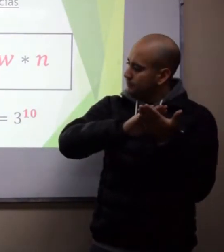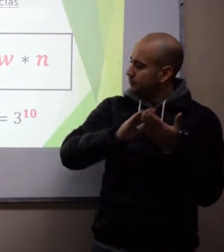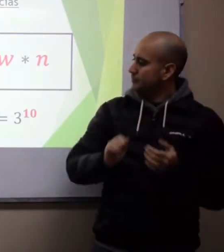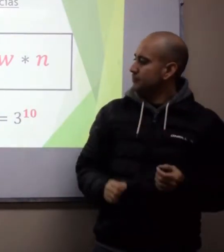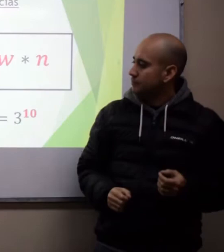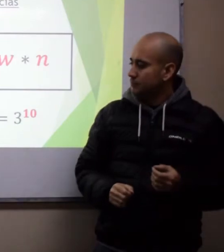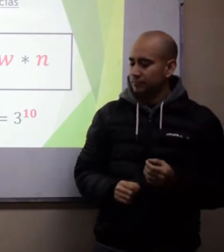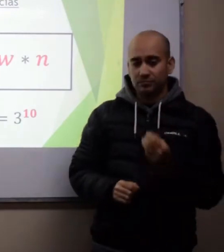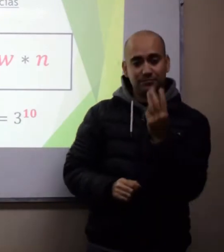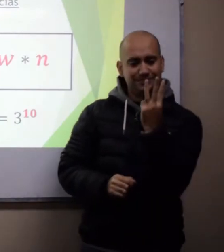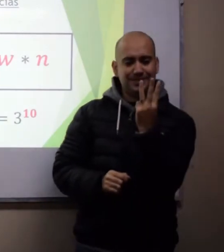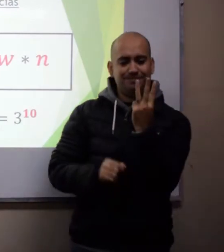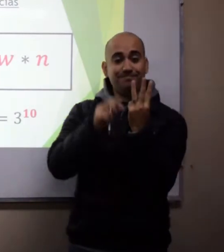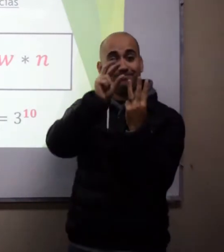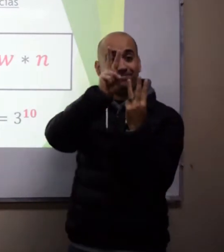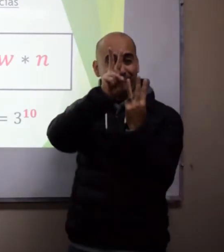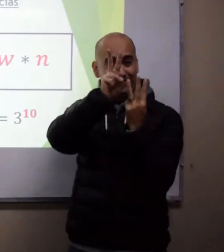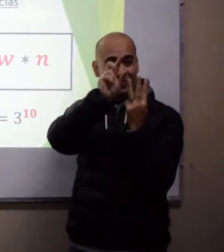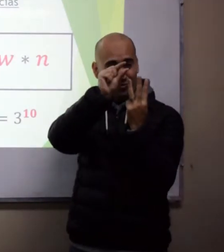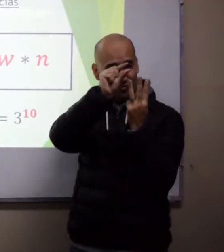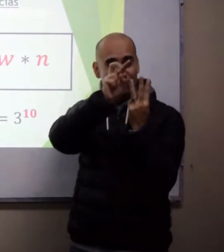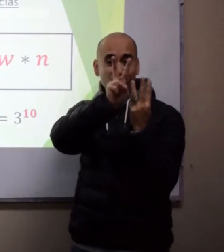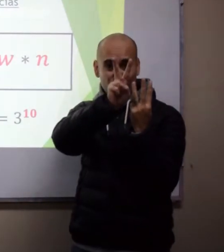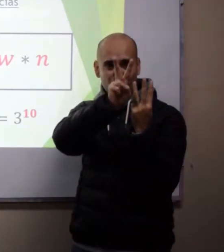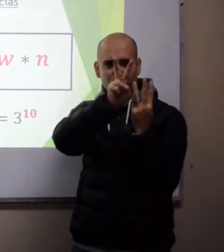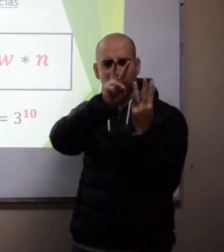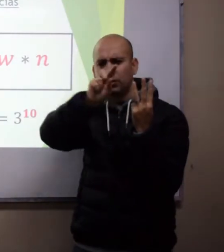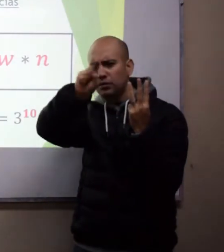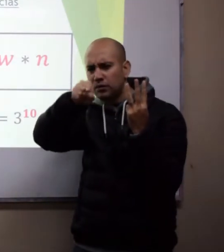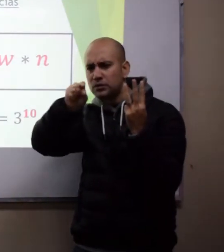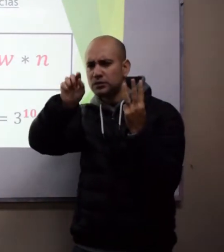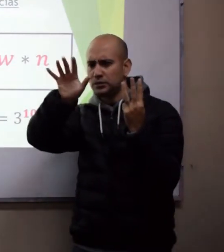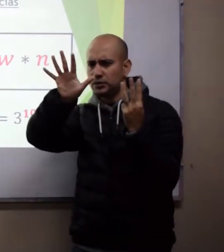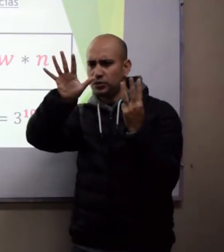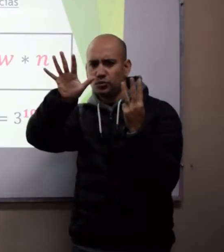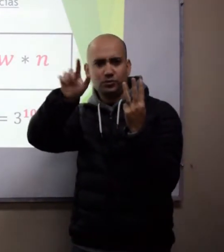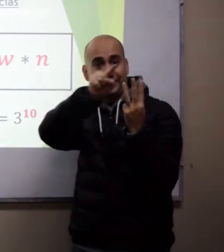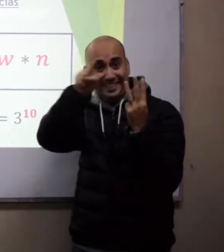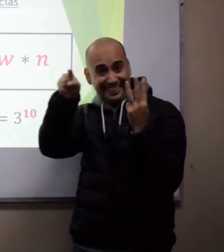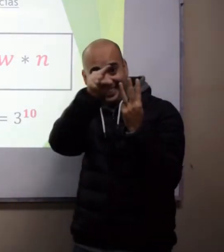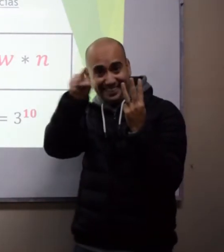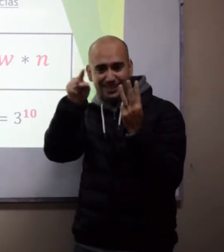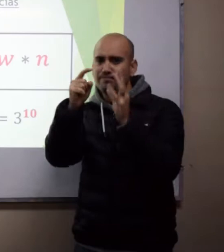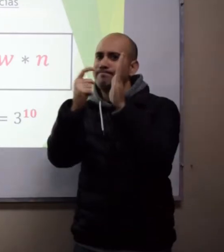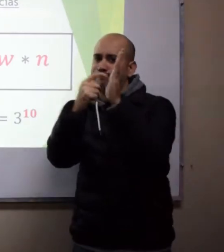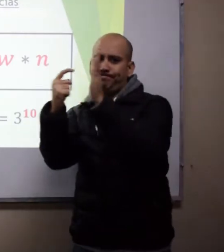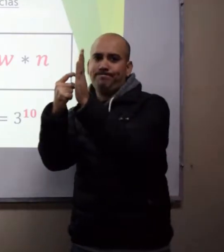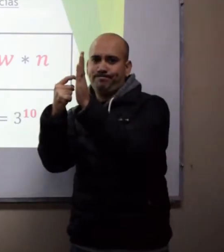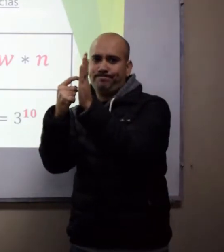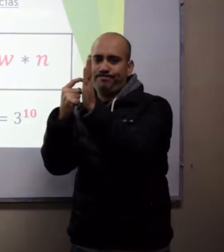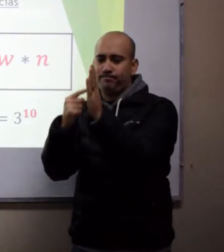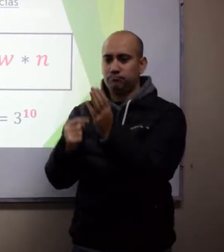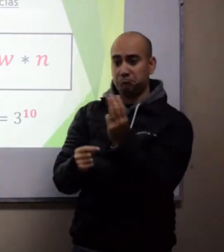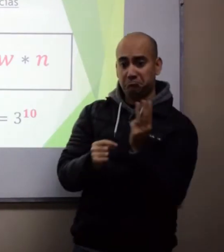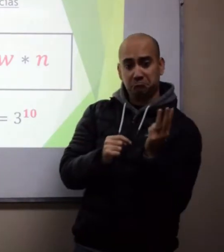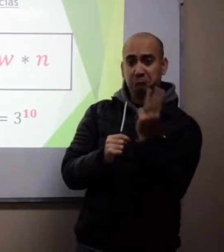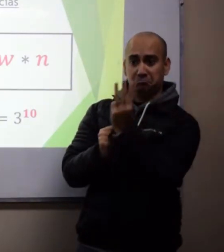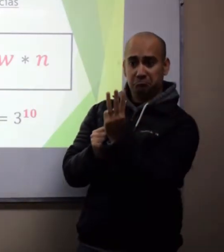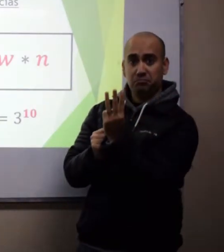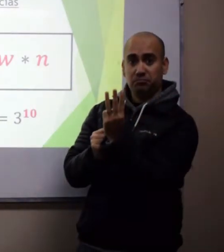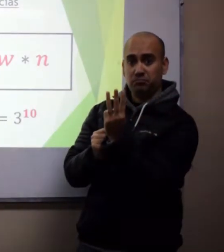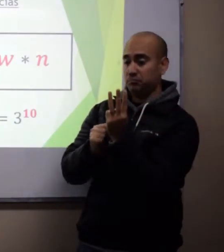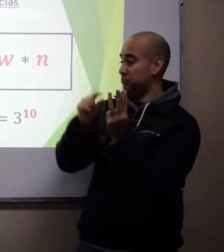Acá tengo un ejemplo, 3 elevado a 2 y a la vez elevado a 5. Se conserva la base que es